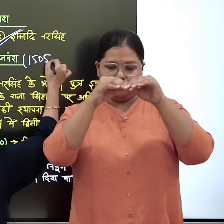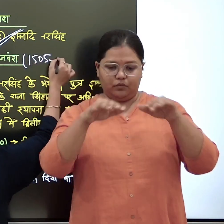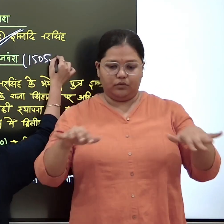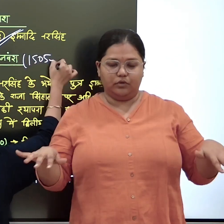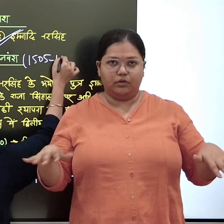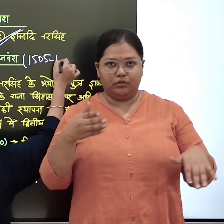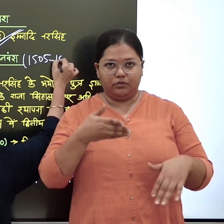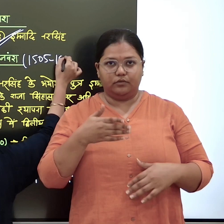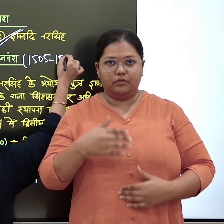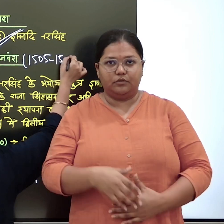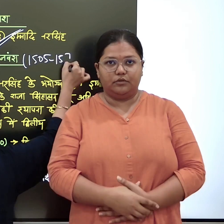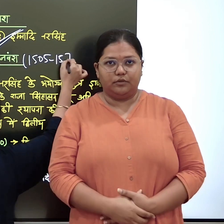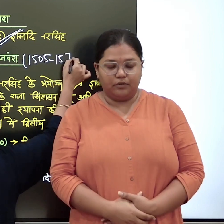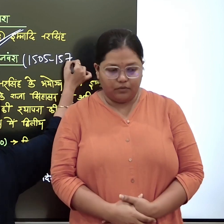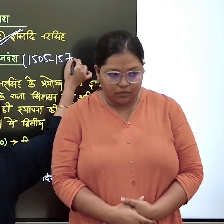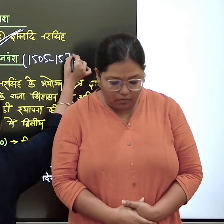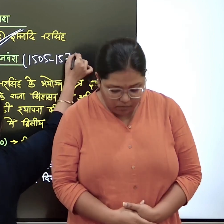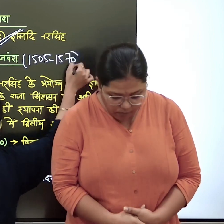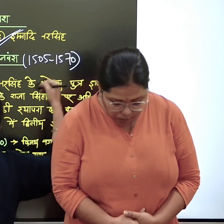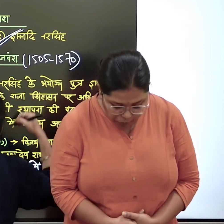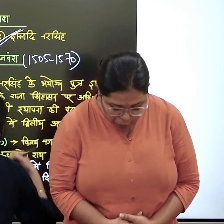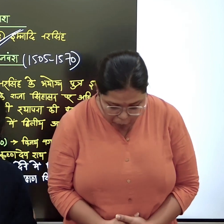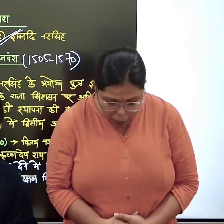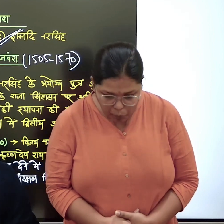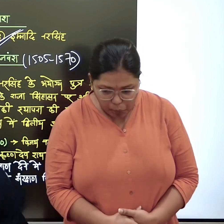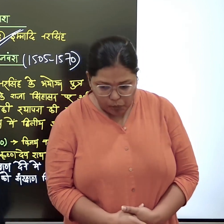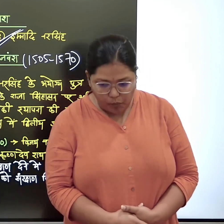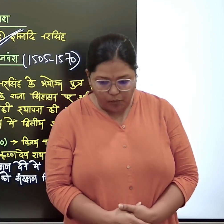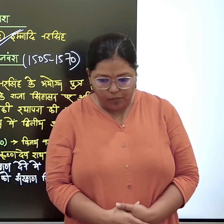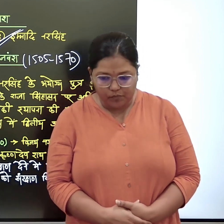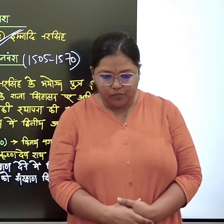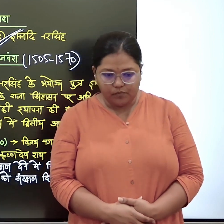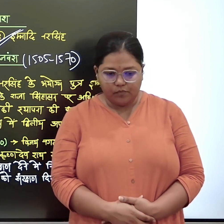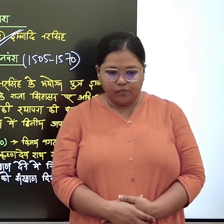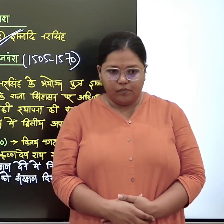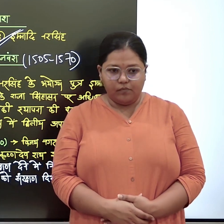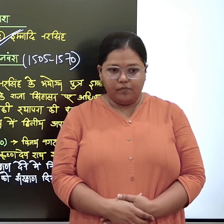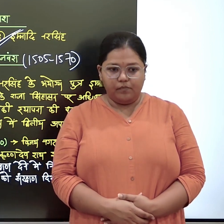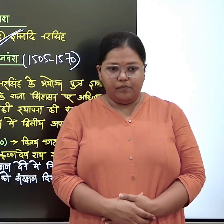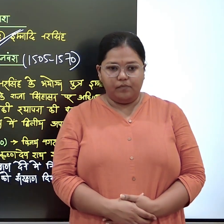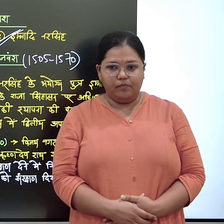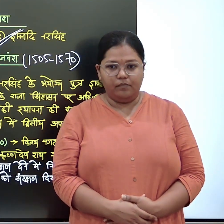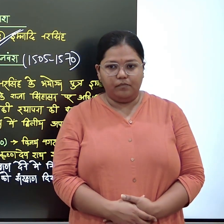1505 से 1570। ठीक,